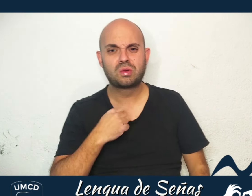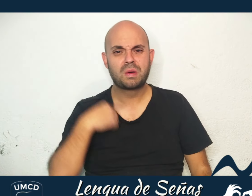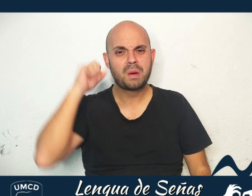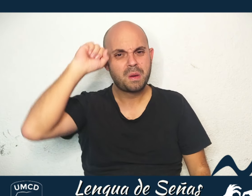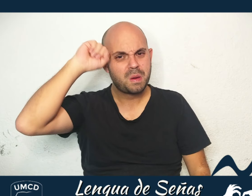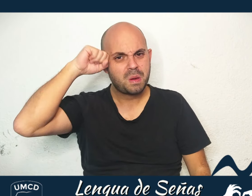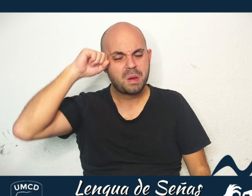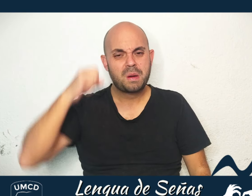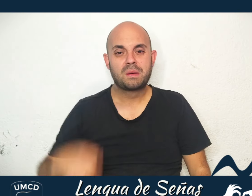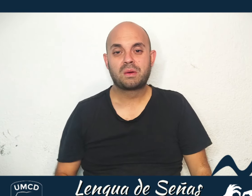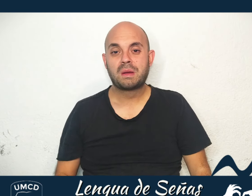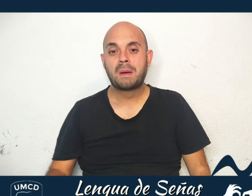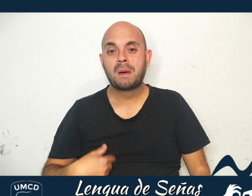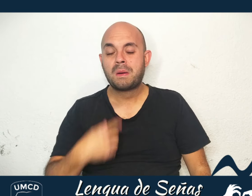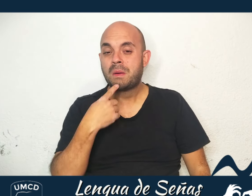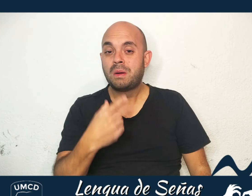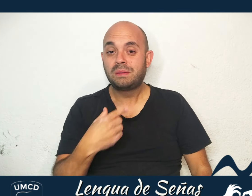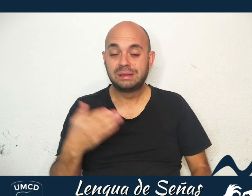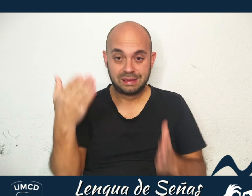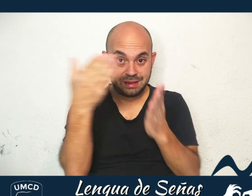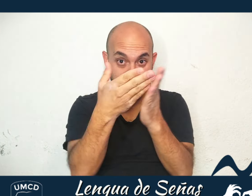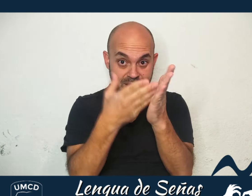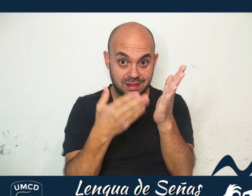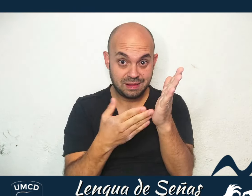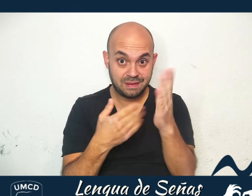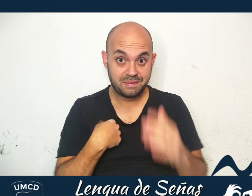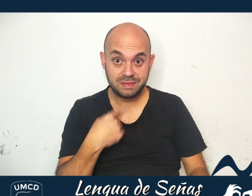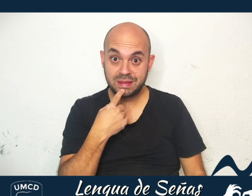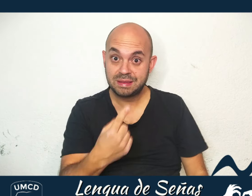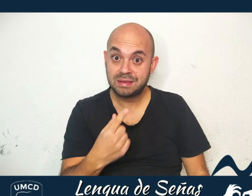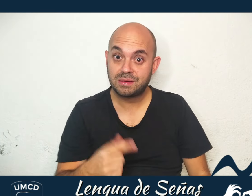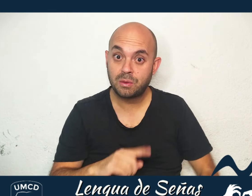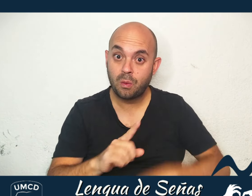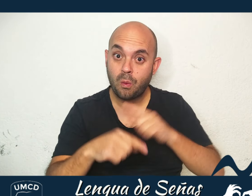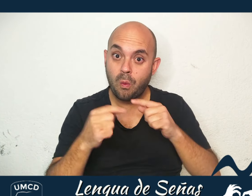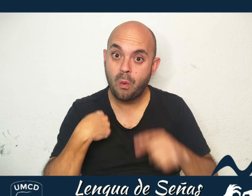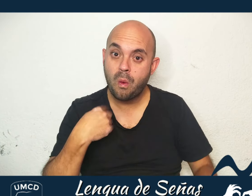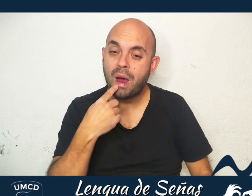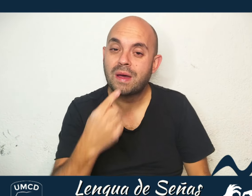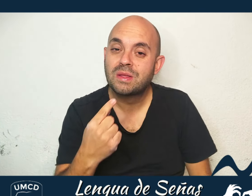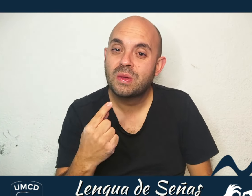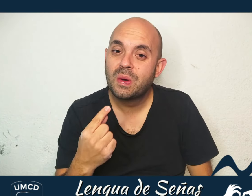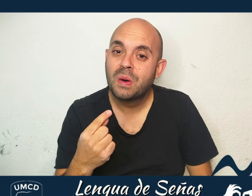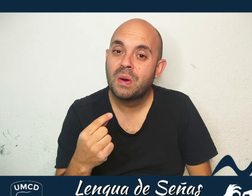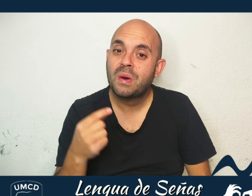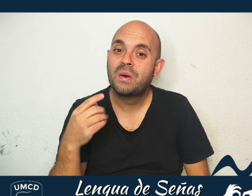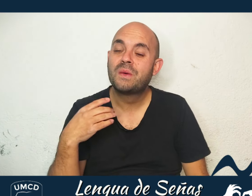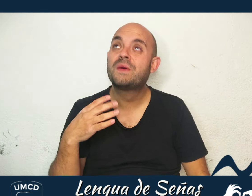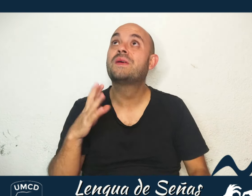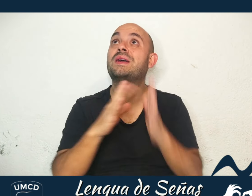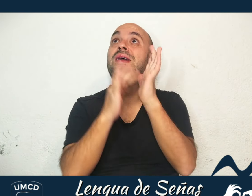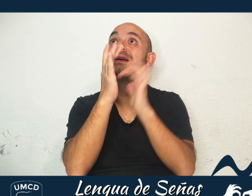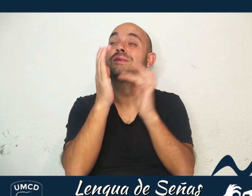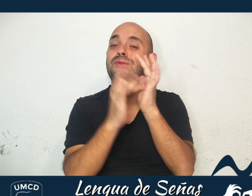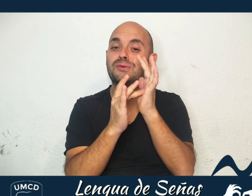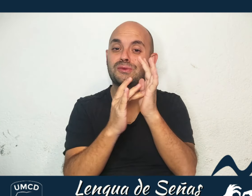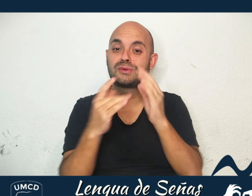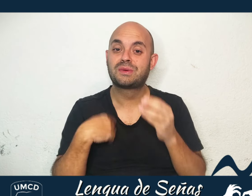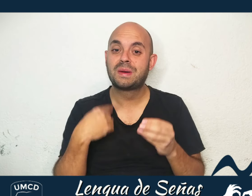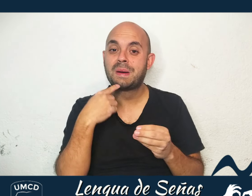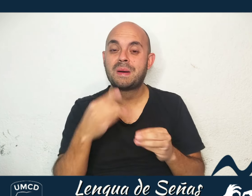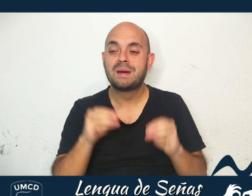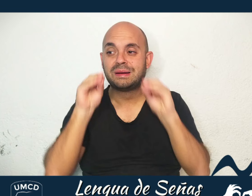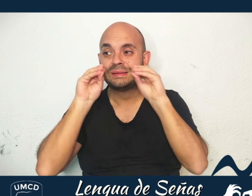nosotros recordamos en el pasaje de Lucas, en el capítulo 24, cuando el Señor Jesucristo, o 23, si no me equivoco, cuando el